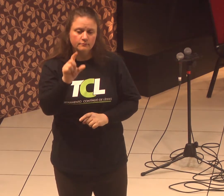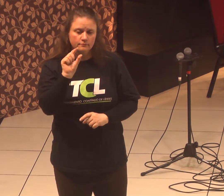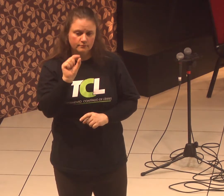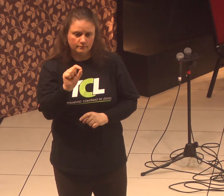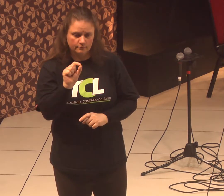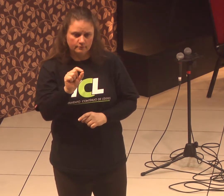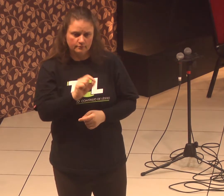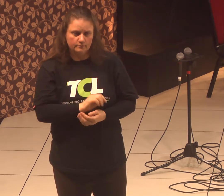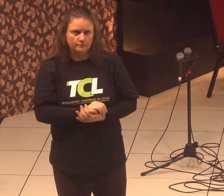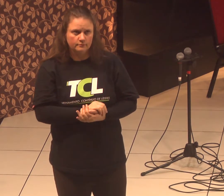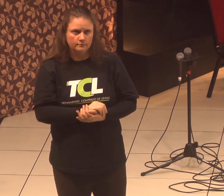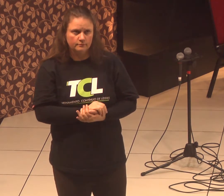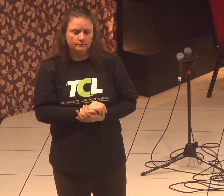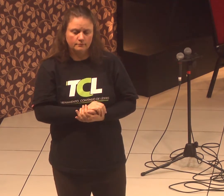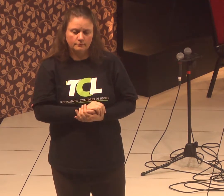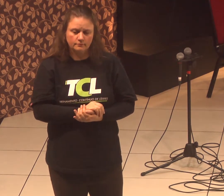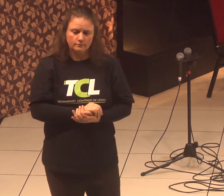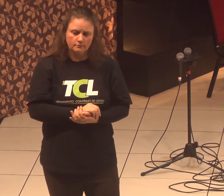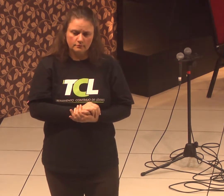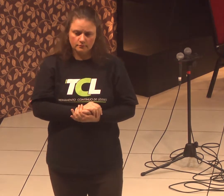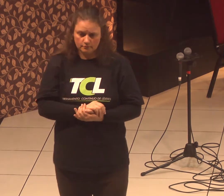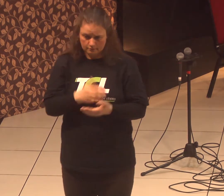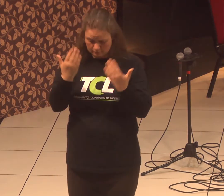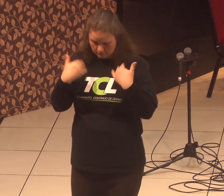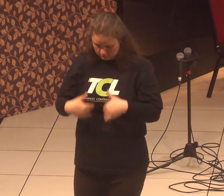É para sinalizar você?